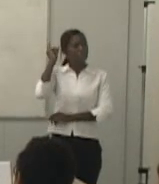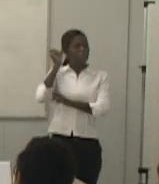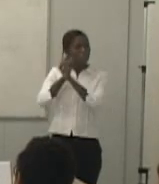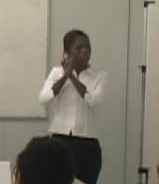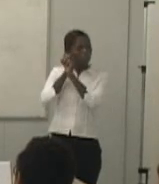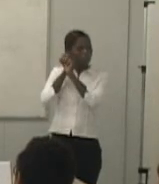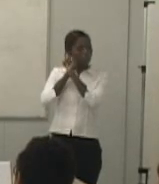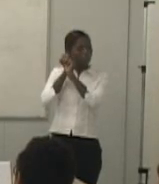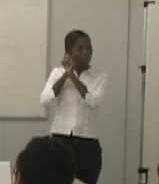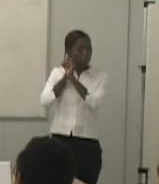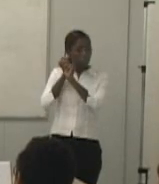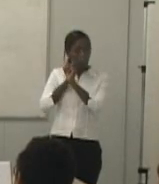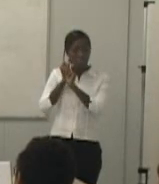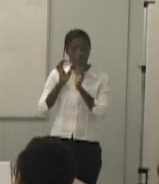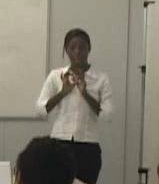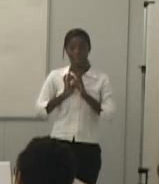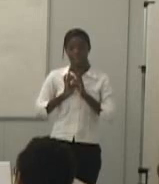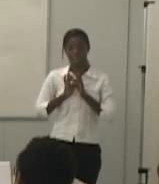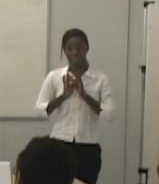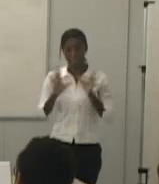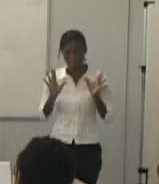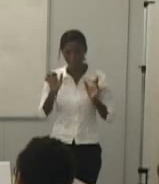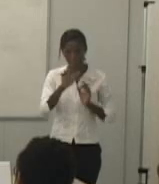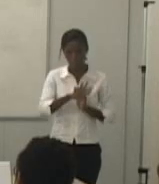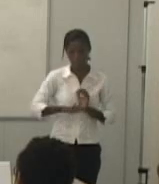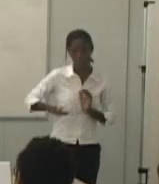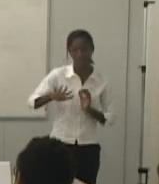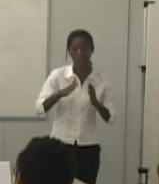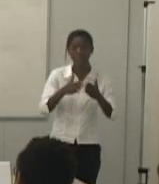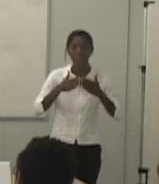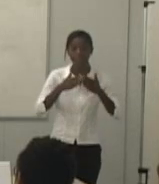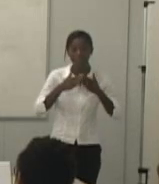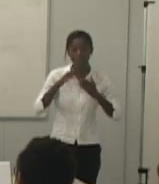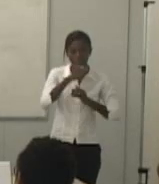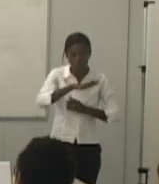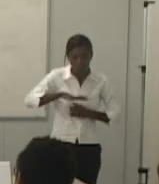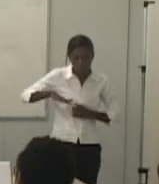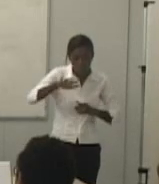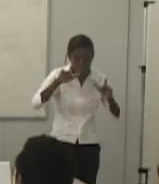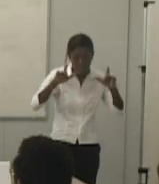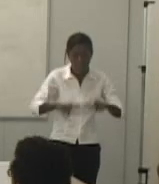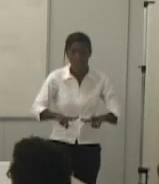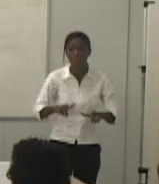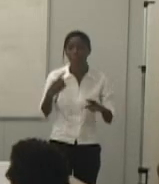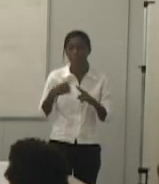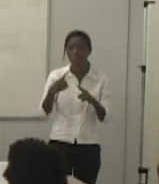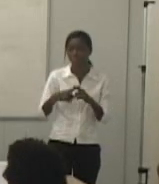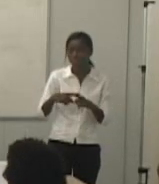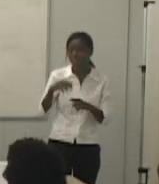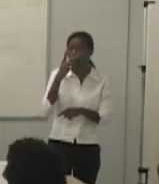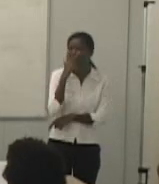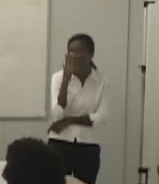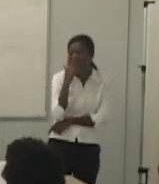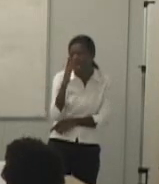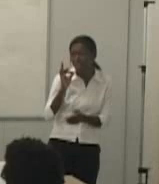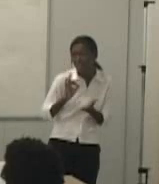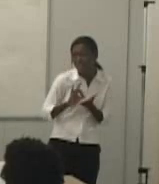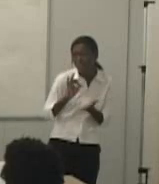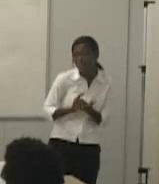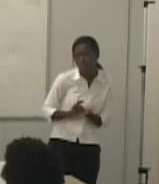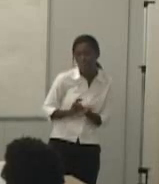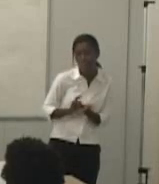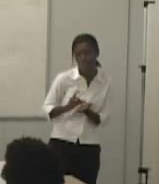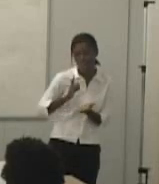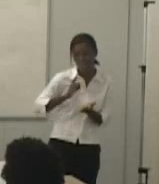licença ambiental na realidade não quer dizer até podia ser visivelmente um campo de futebol abandonado Professor